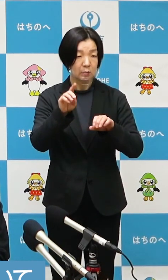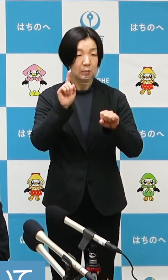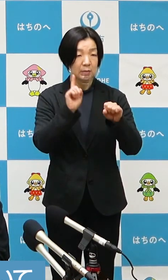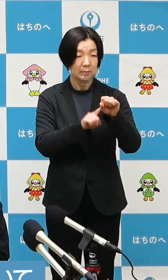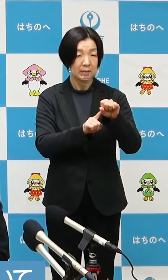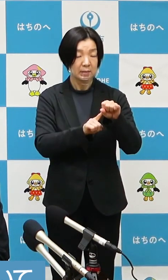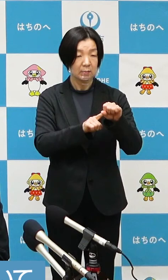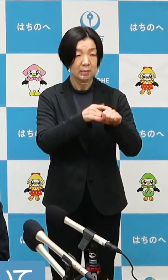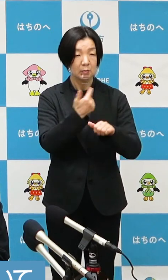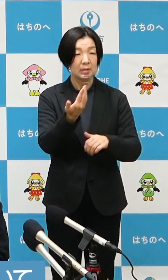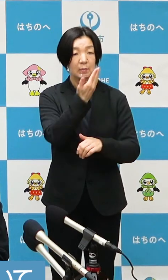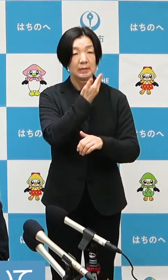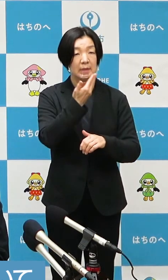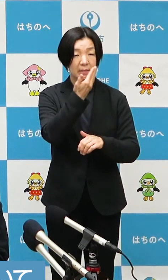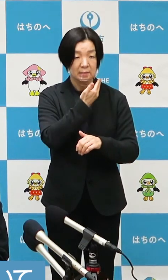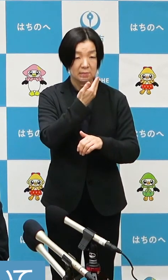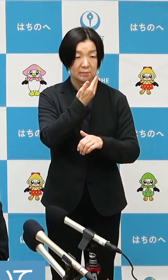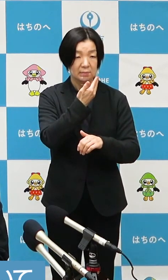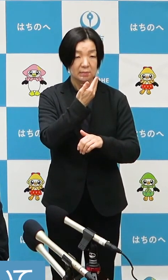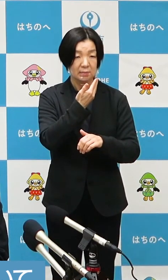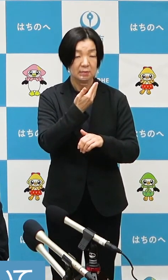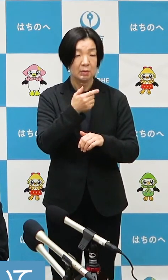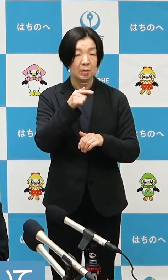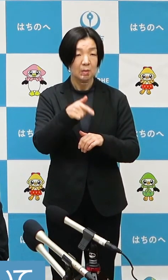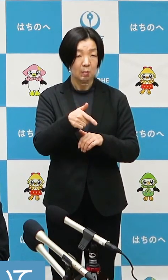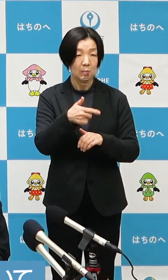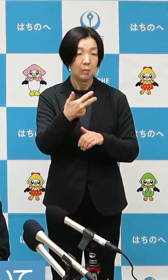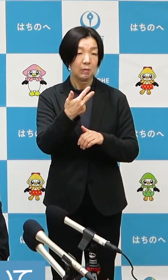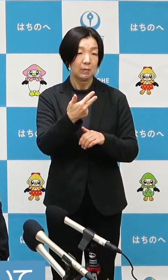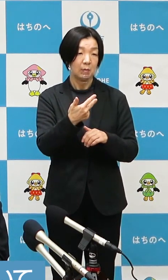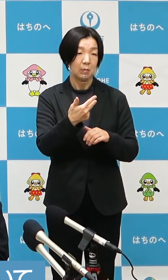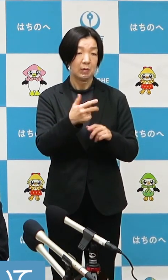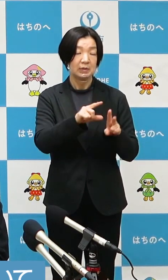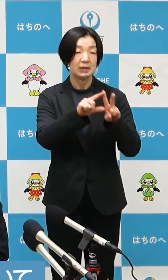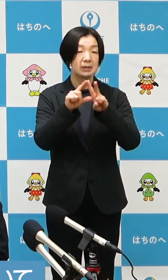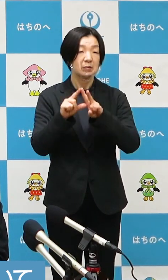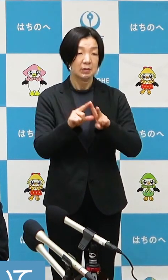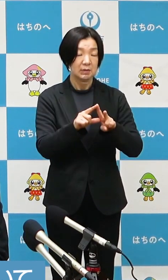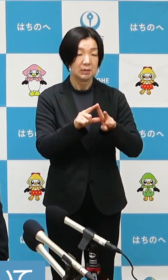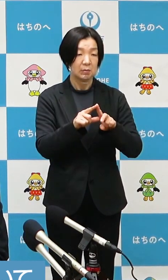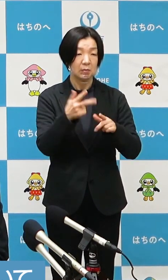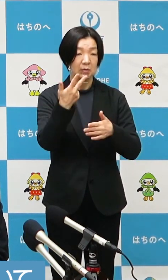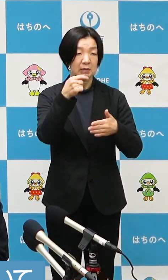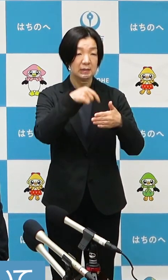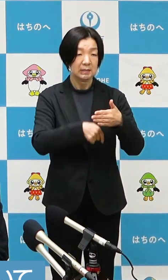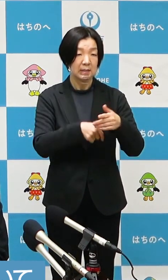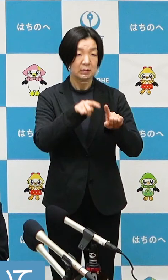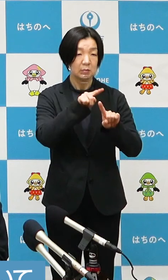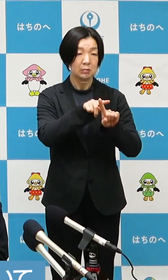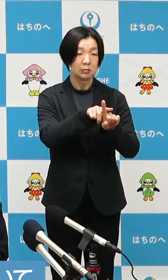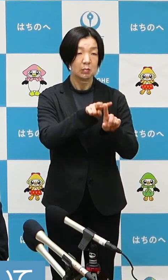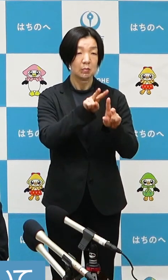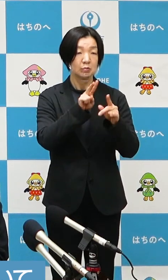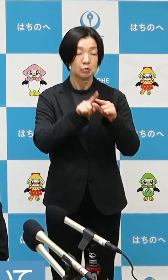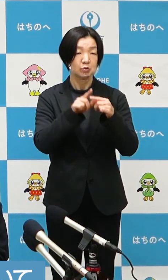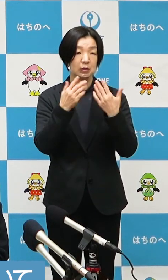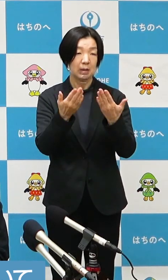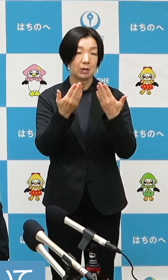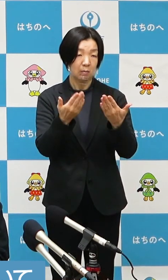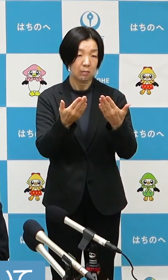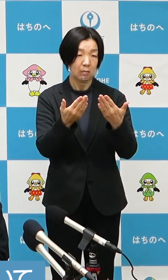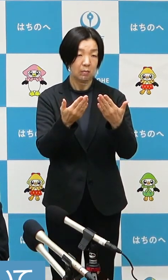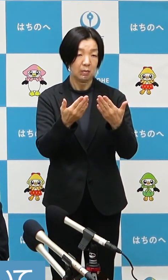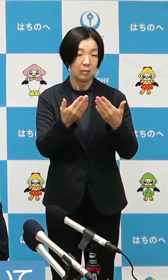ことでありそのため市では本bbdを市内小中学校等の学校施設や